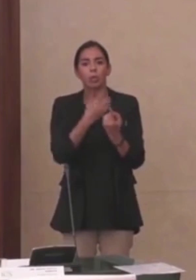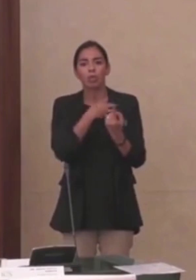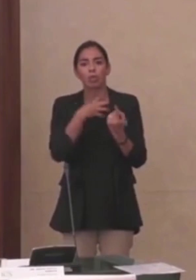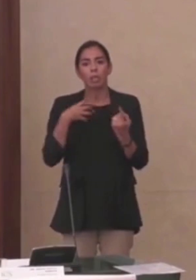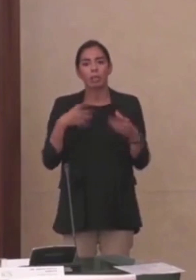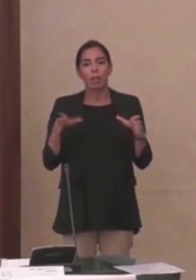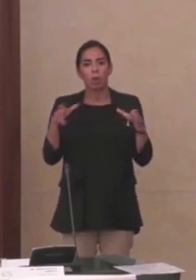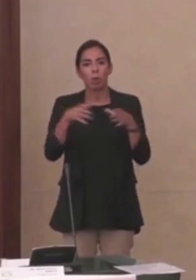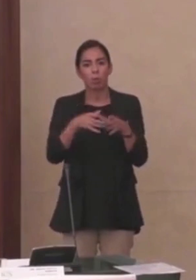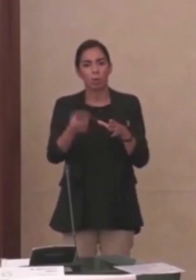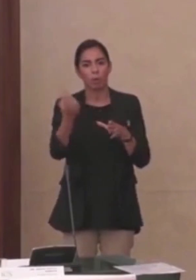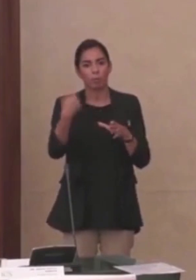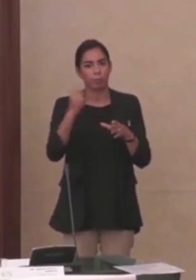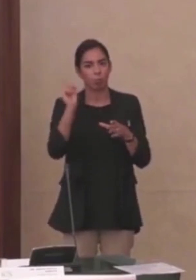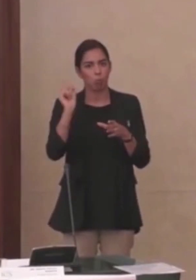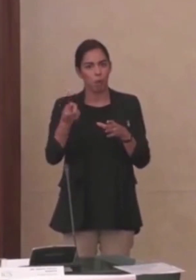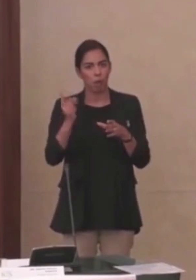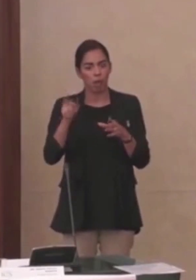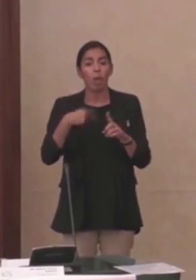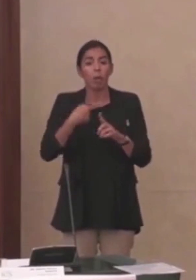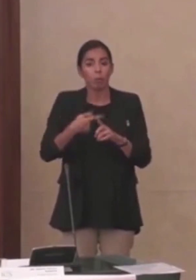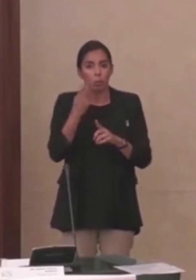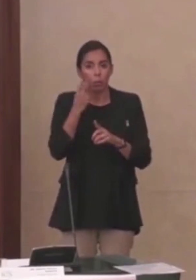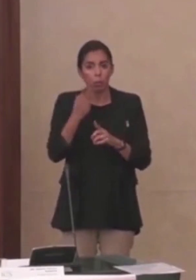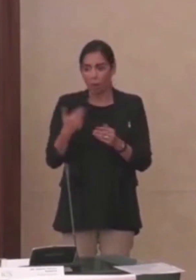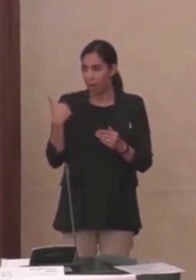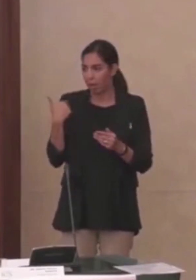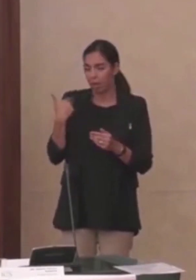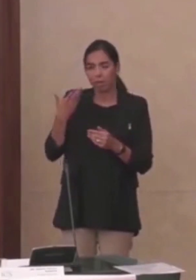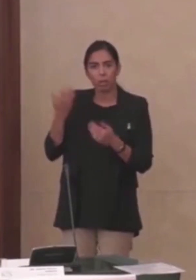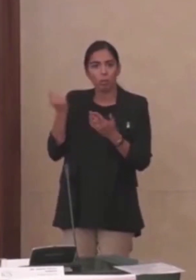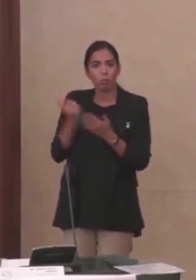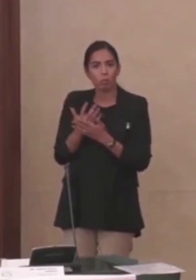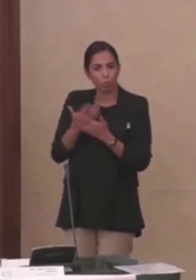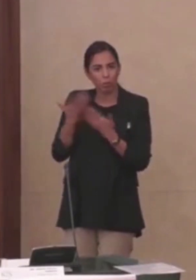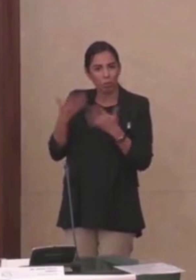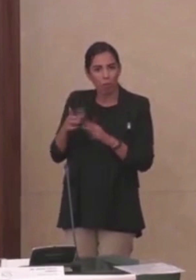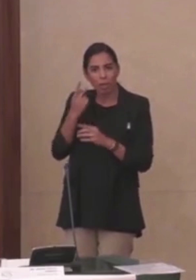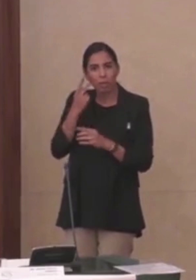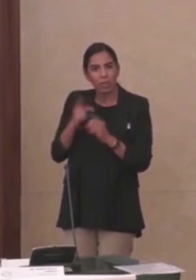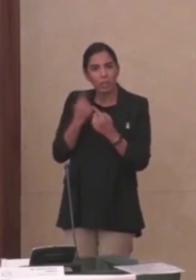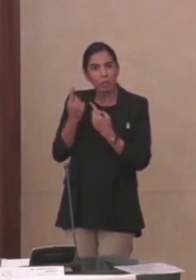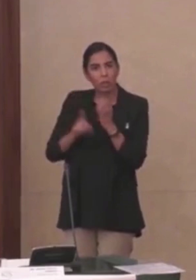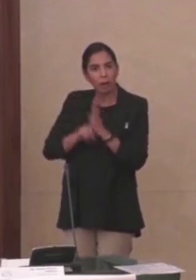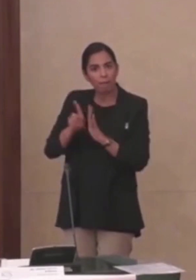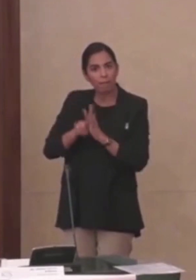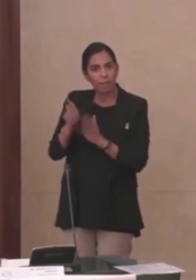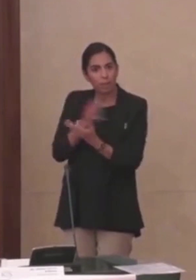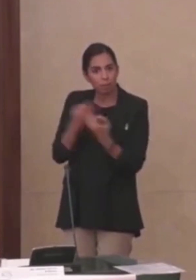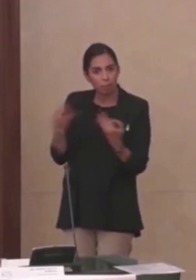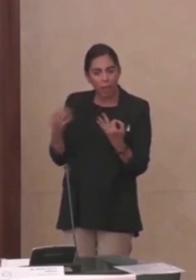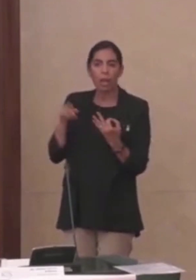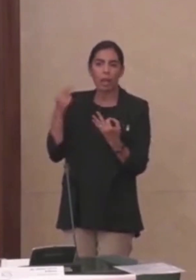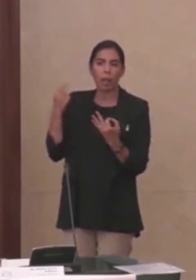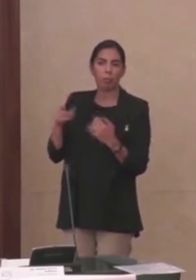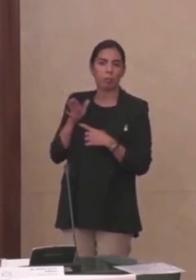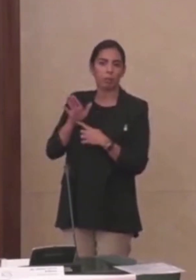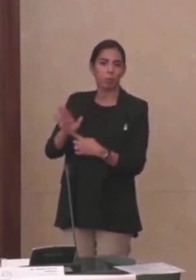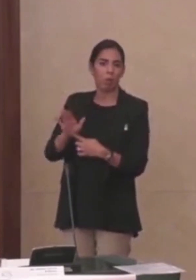de traitement, en partant des expériences de succès qu'on a déjà eues sur les territoires des